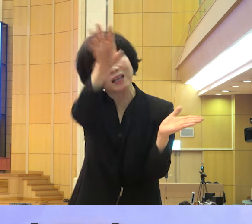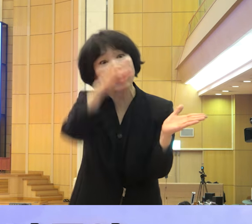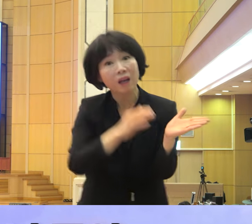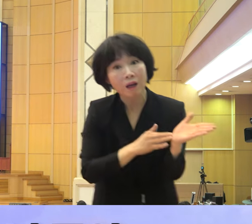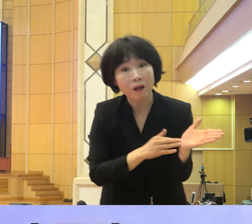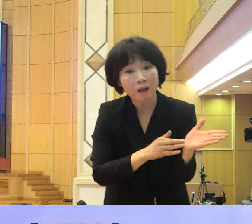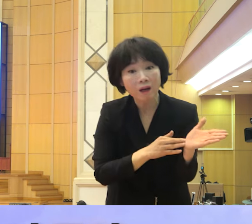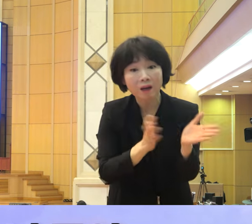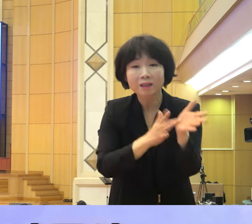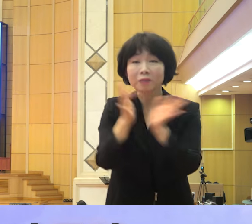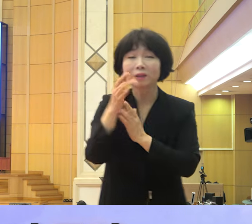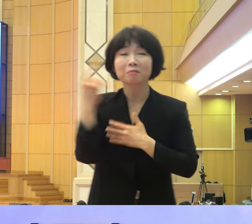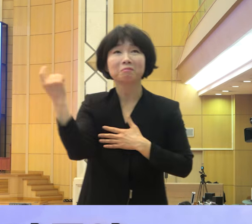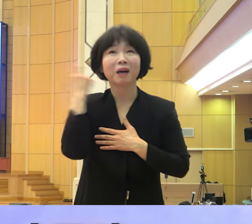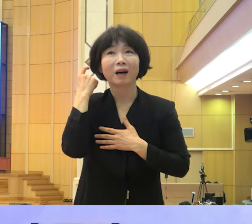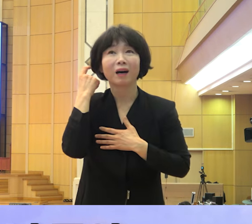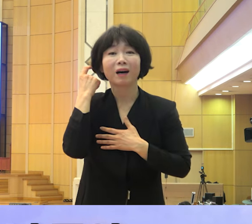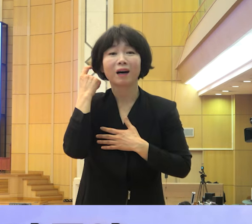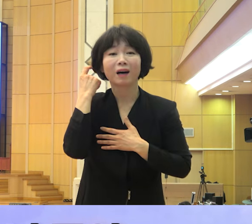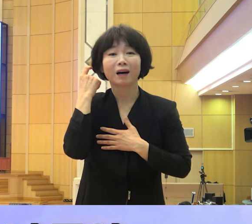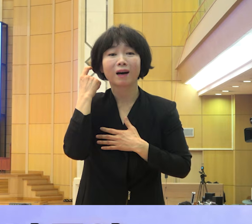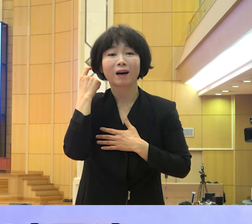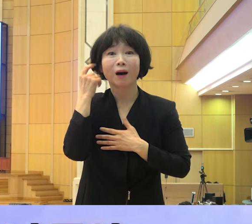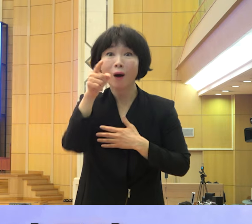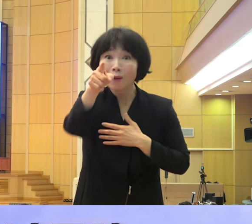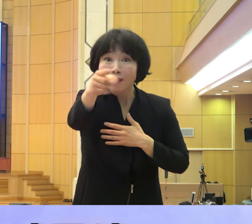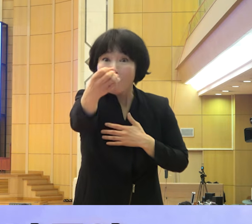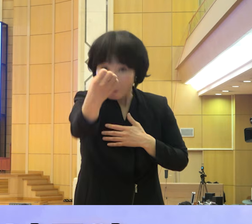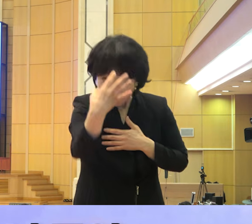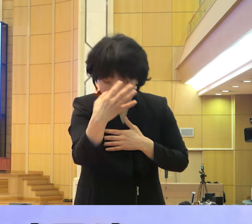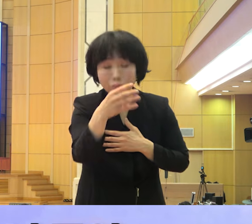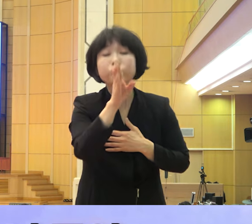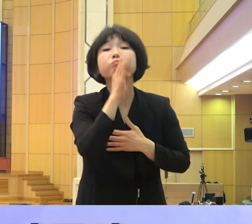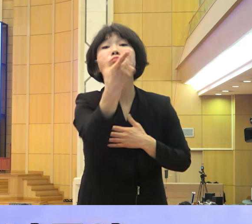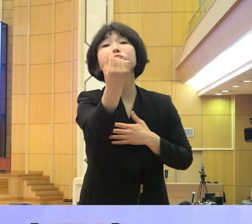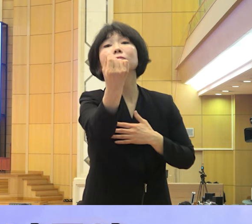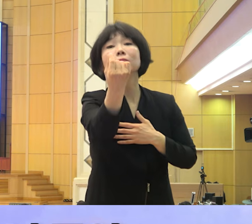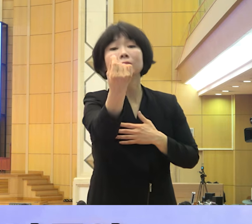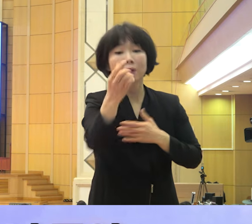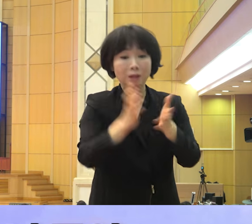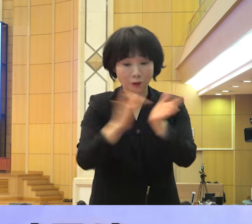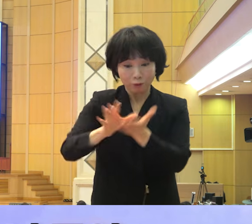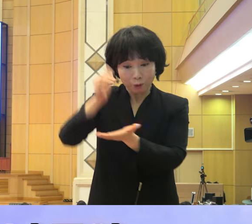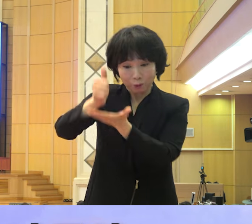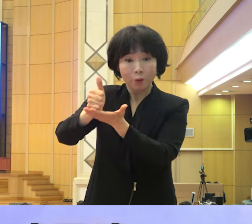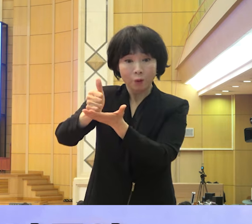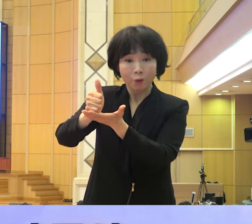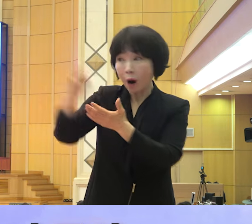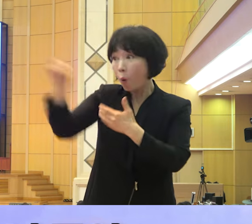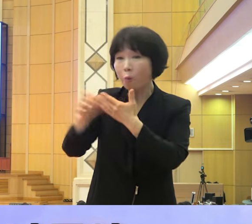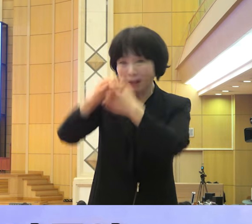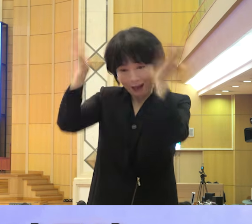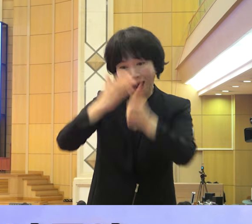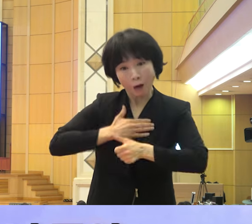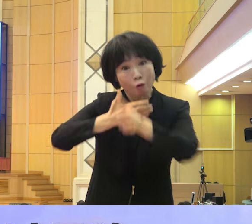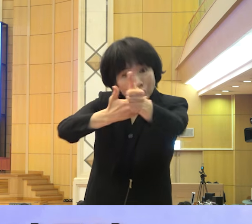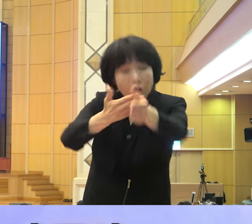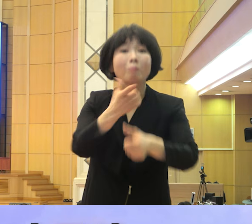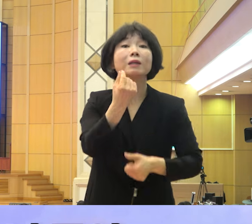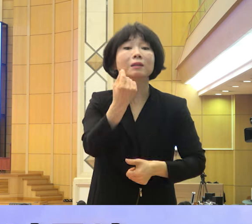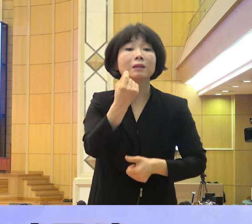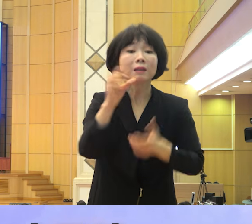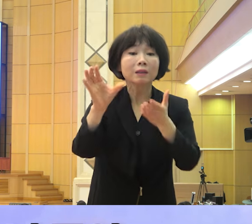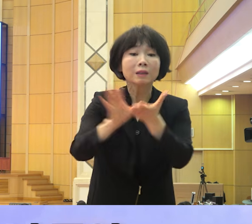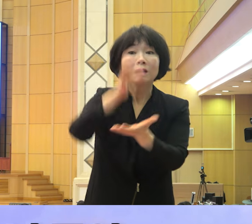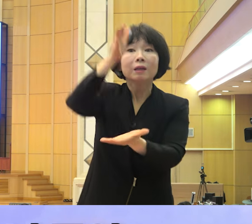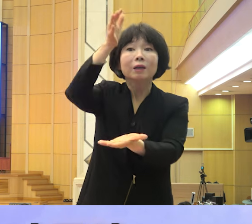그렇게 말했더니 예수께서 이르시되 네가 말하는 메시아가 오면, 그리스도가 오면 모든 걸 알려준다고 했던 그